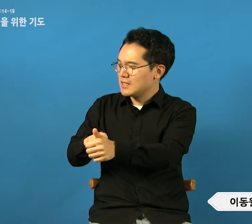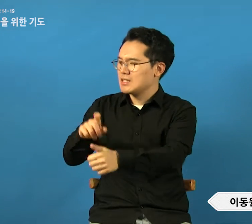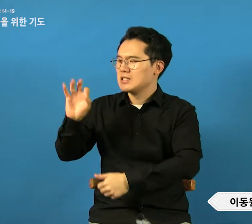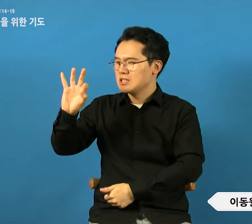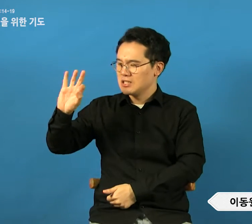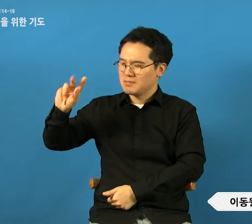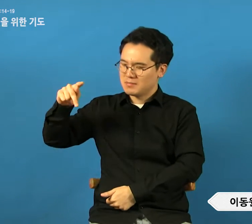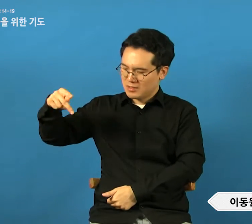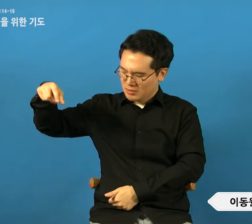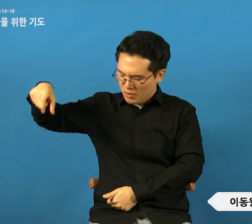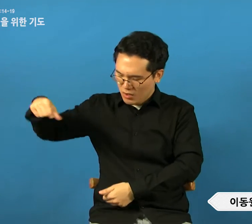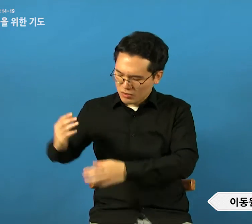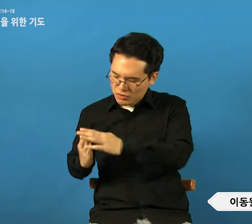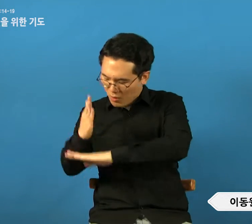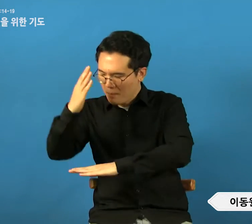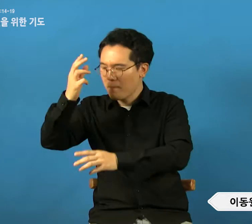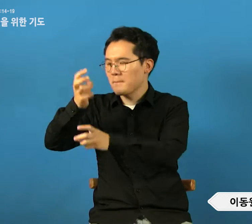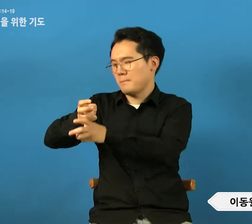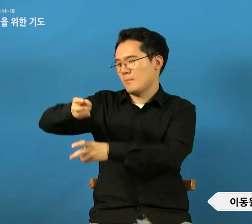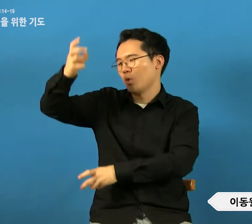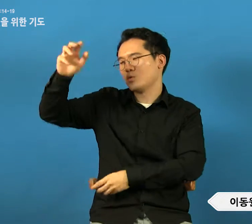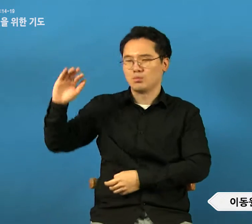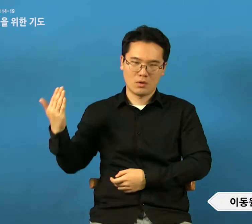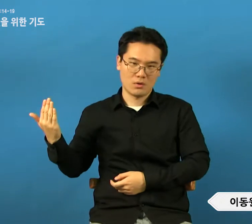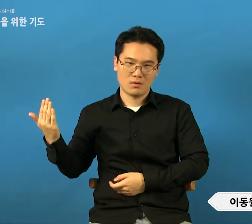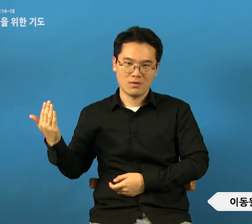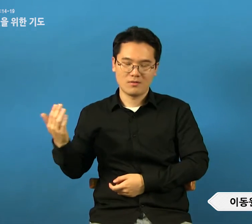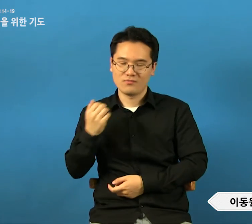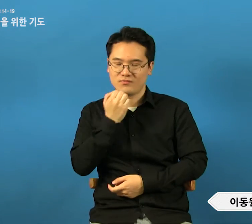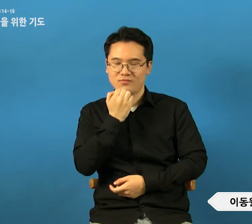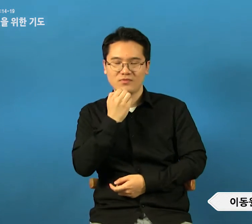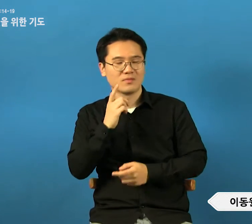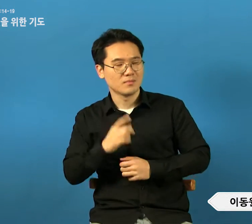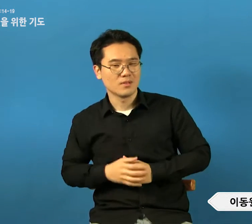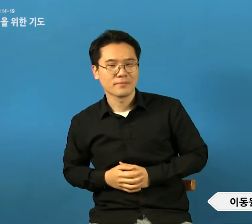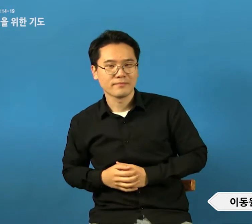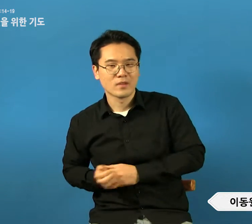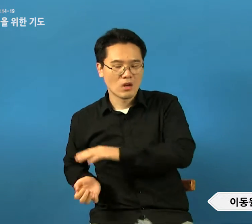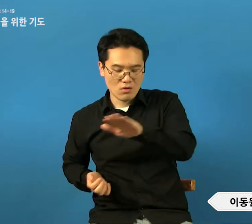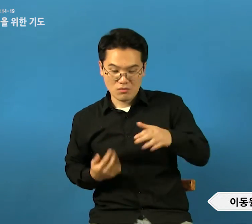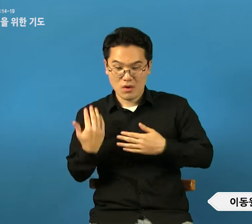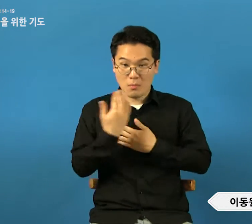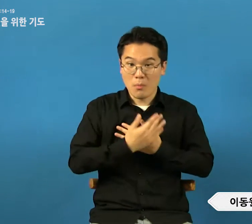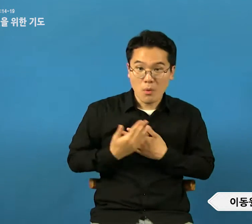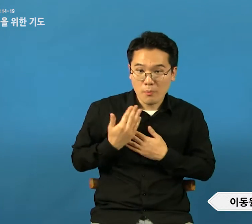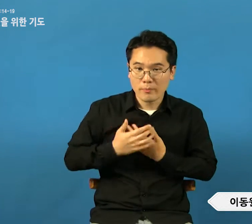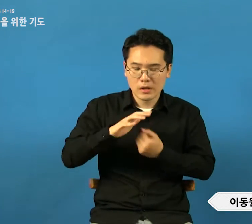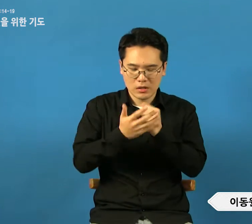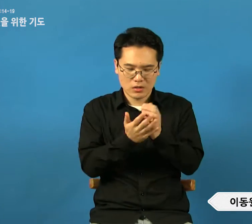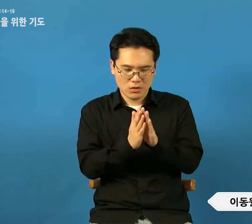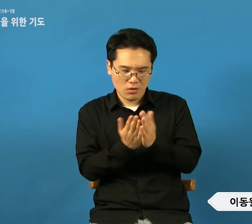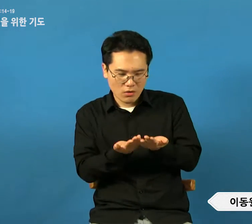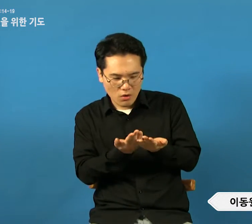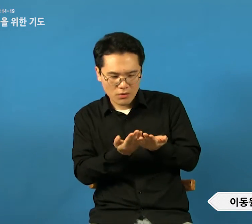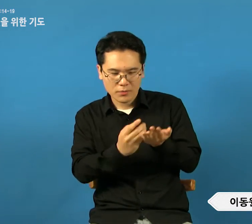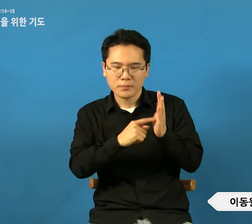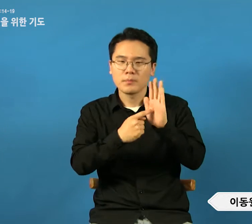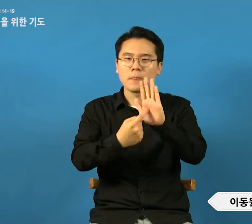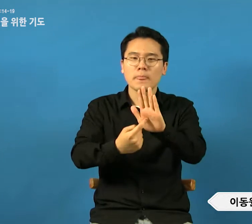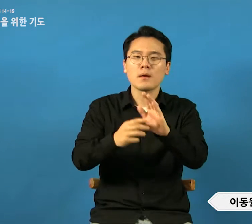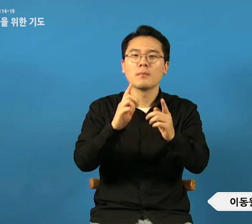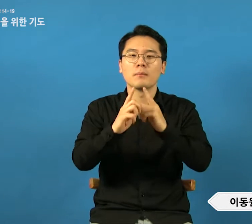이것은 모두 우리가 우리의 이 몸을 가리켜 성경적 표현을 빌면 이걸 몸을 겉사람이라고